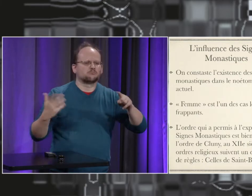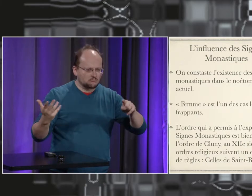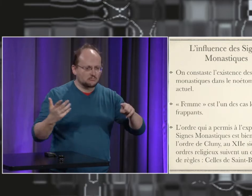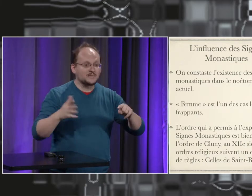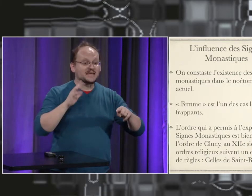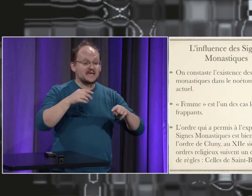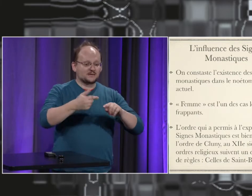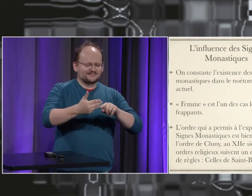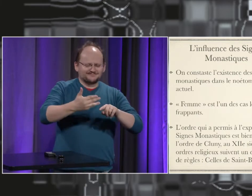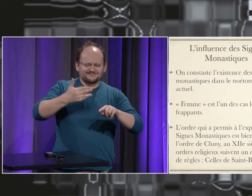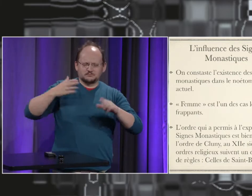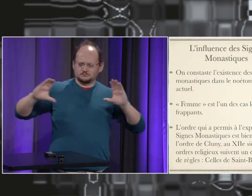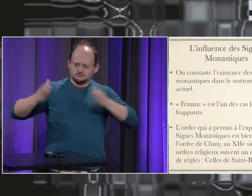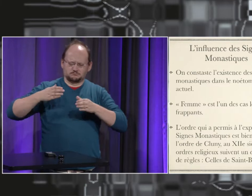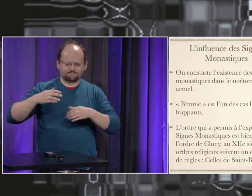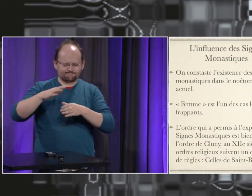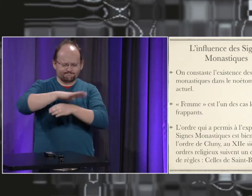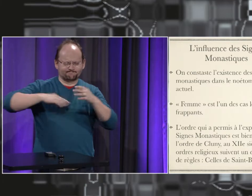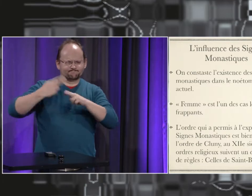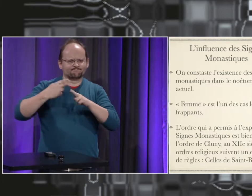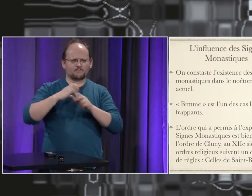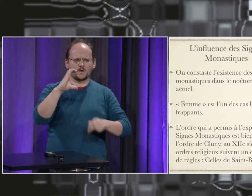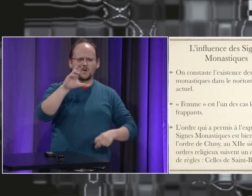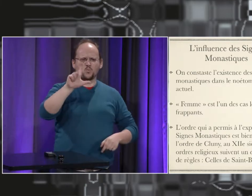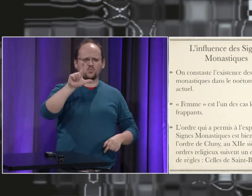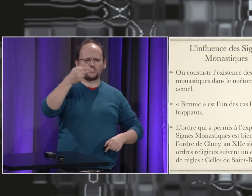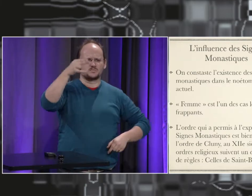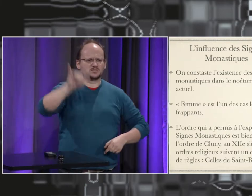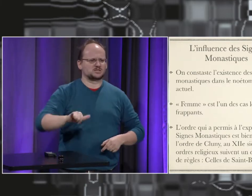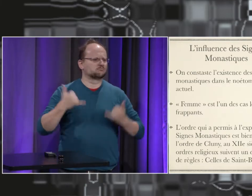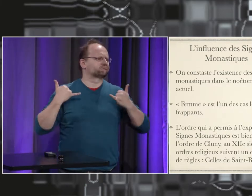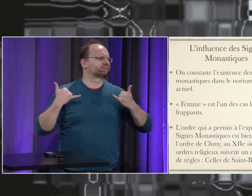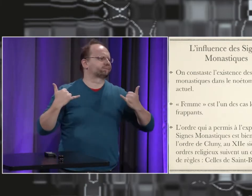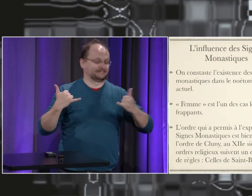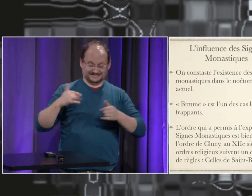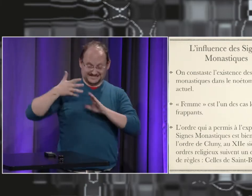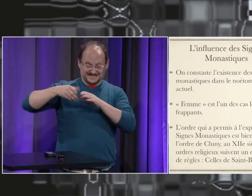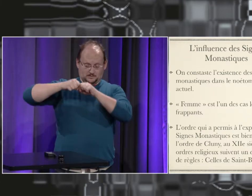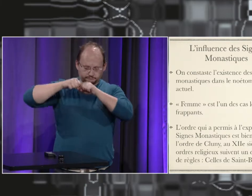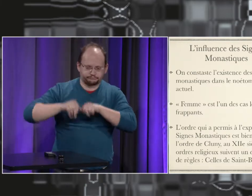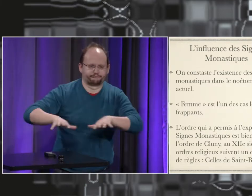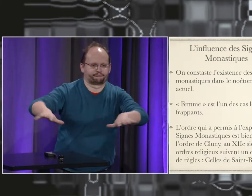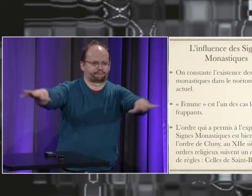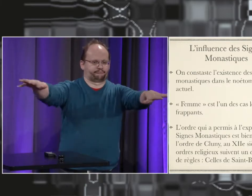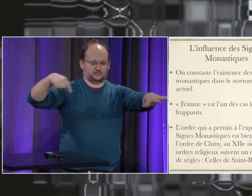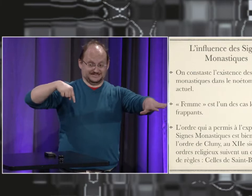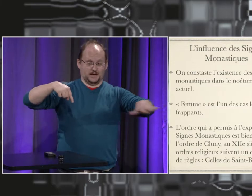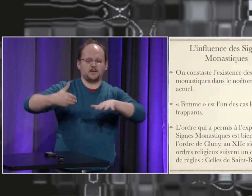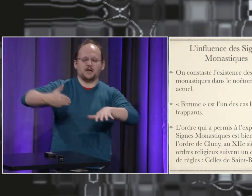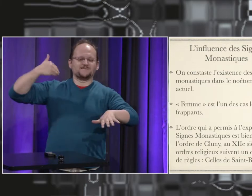avaient établi une règle qui interdisait de parler, de communiquer par l'oral. Donc la règle du silence. C'est pour ça qu'en parallèle,